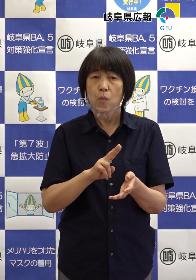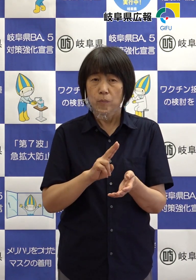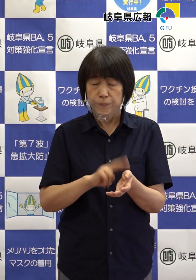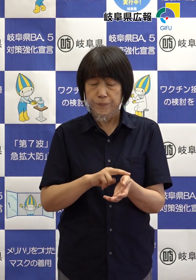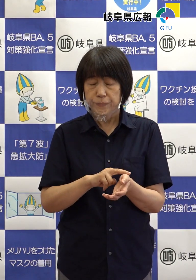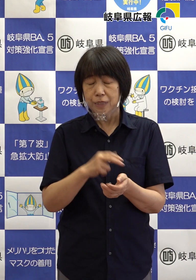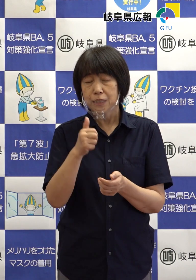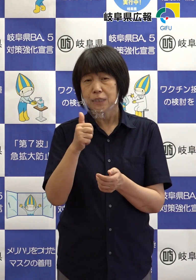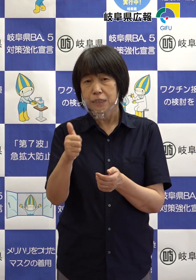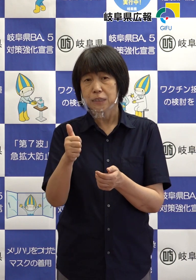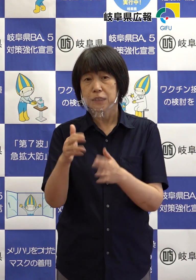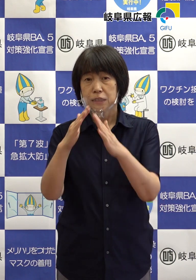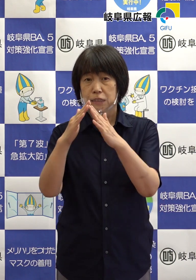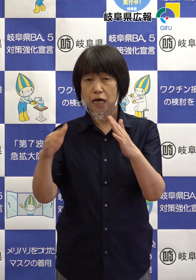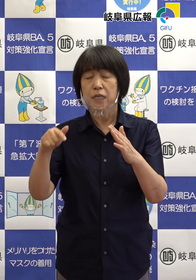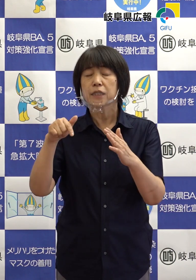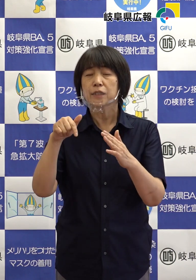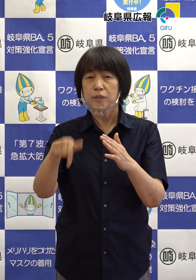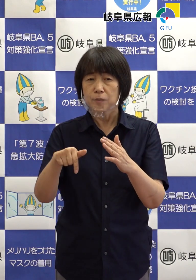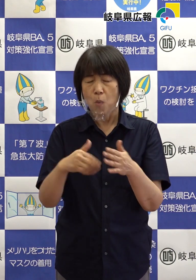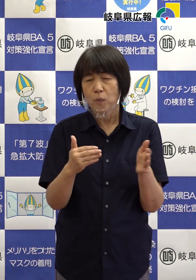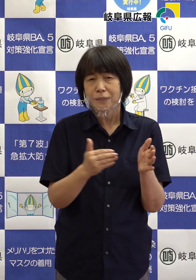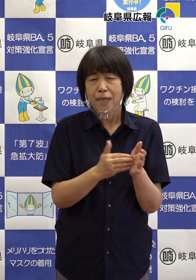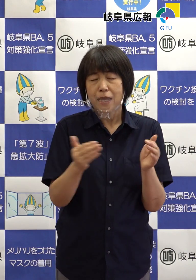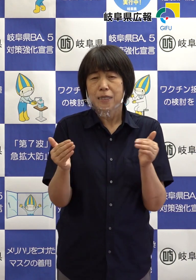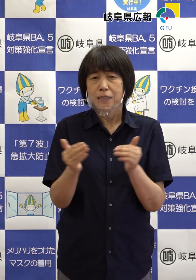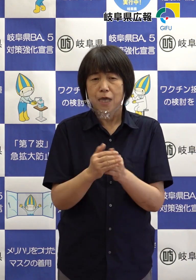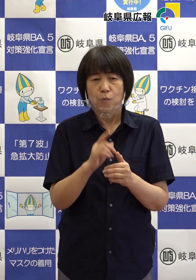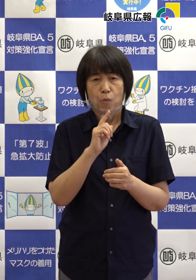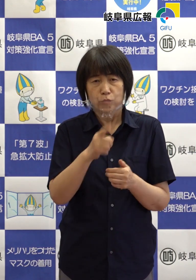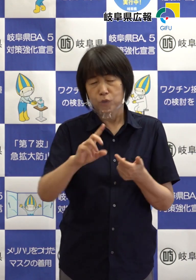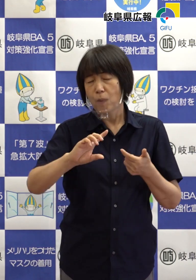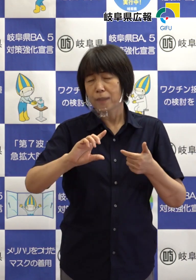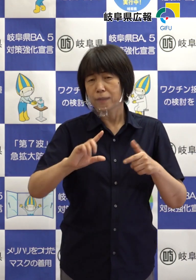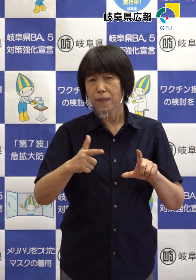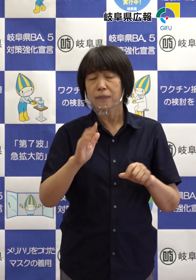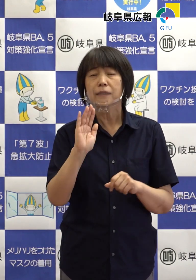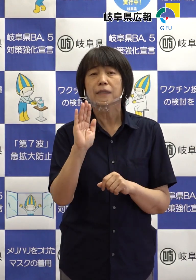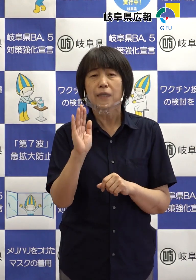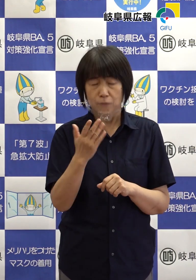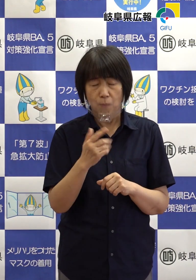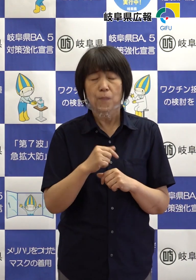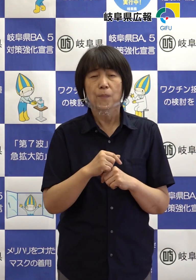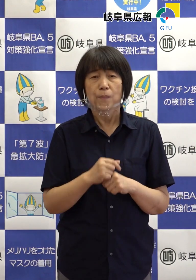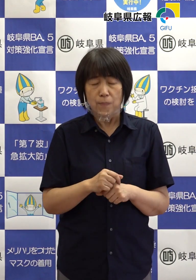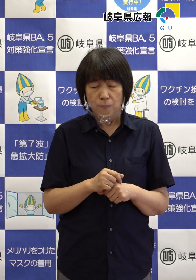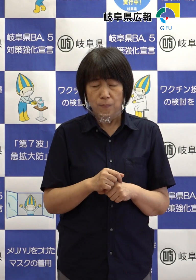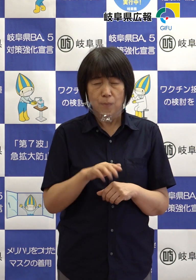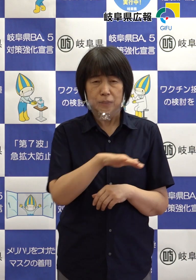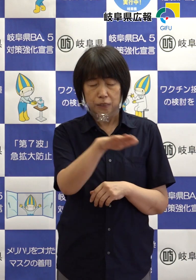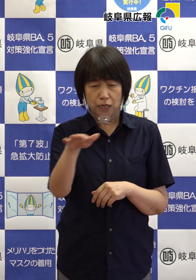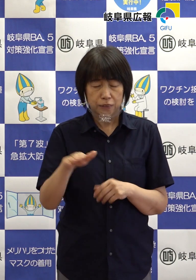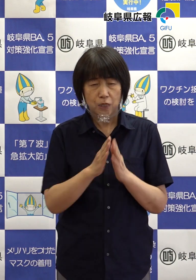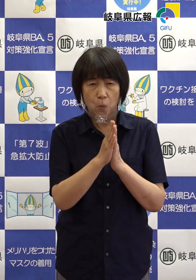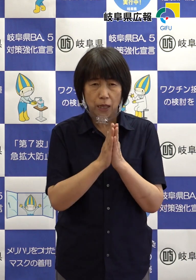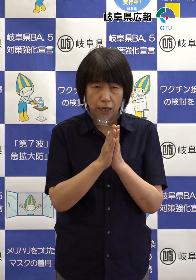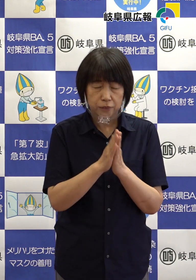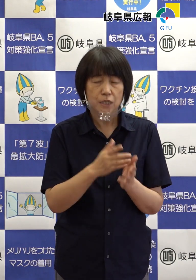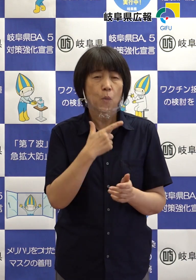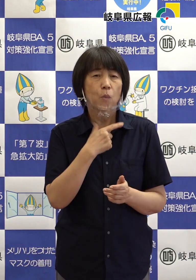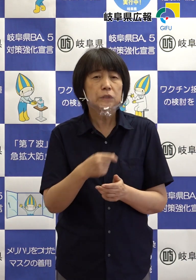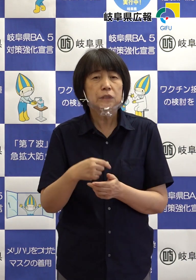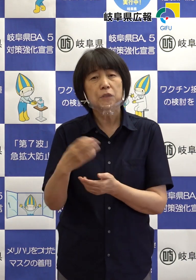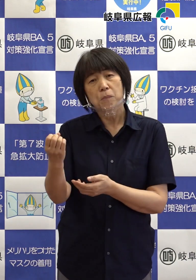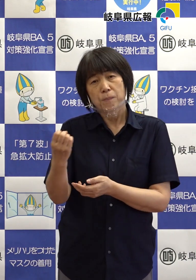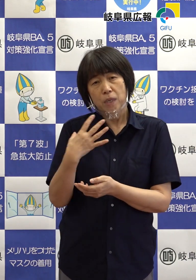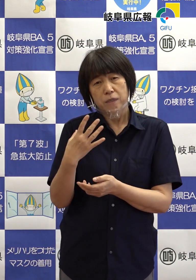子制限するわけではないけれどもそれぞれまぁあのーよろしくご案内いただきたいとまあこういうお願いをしておら